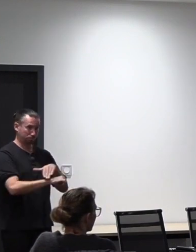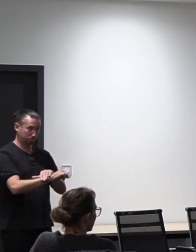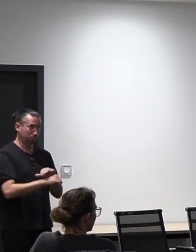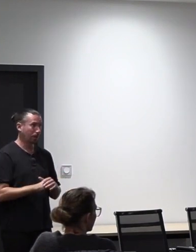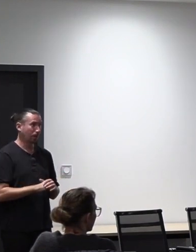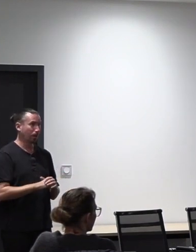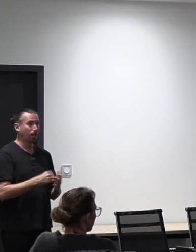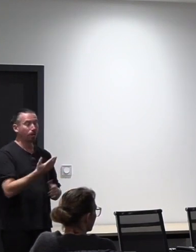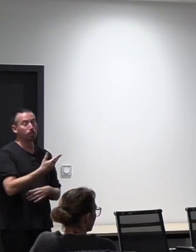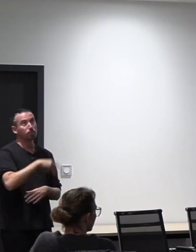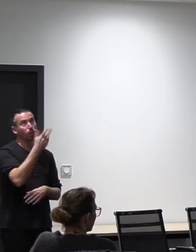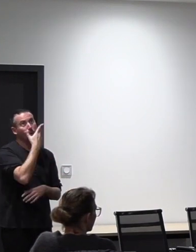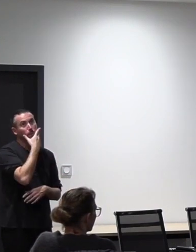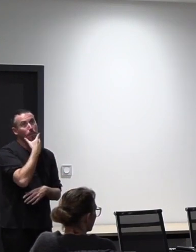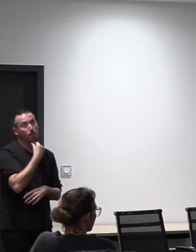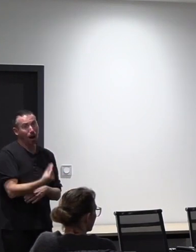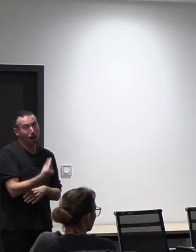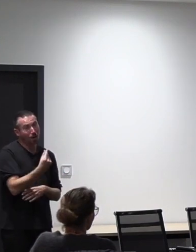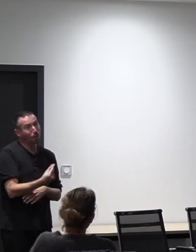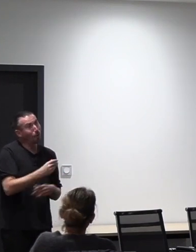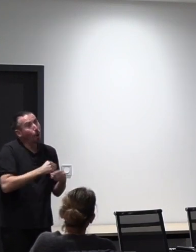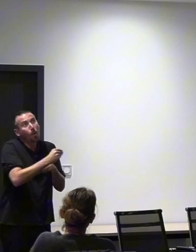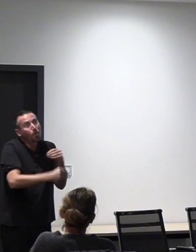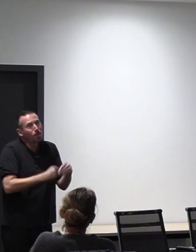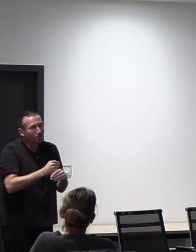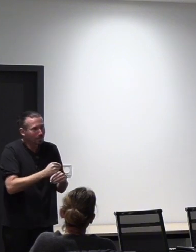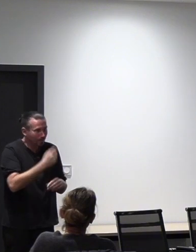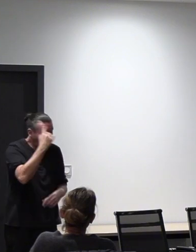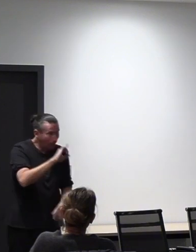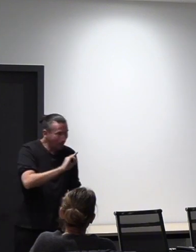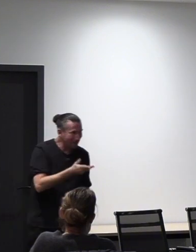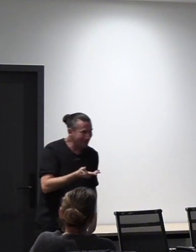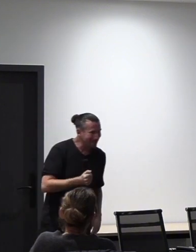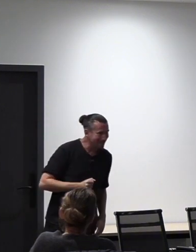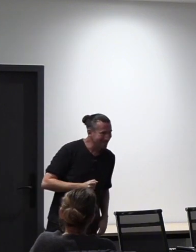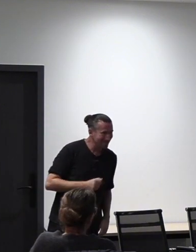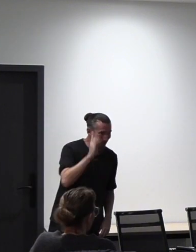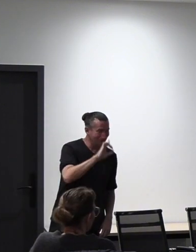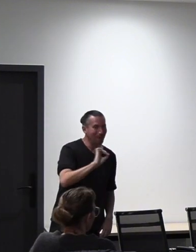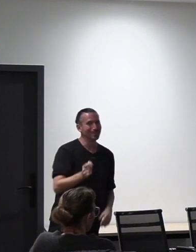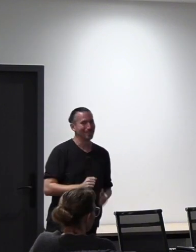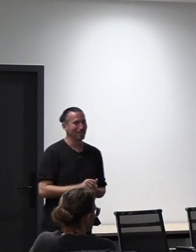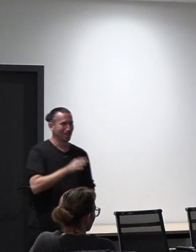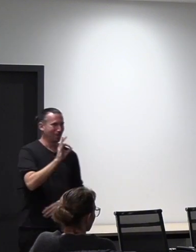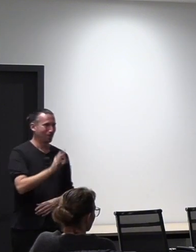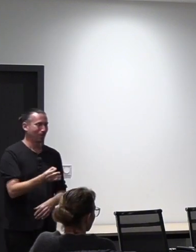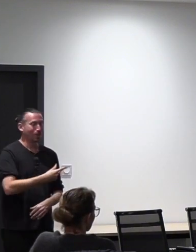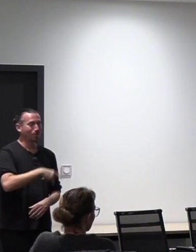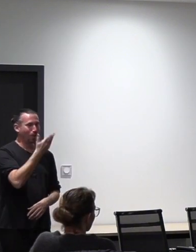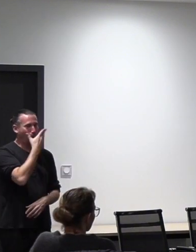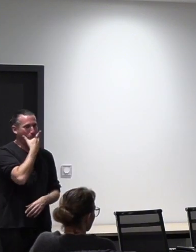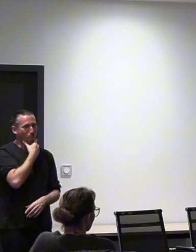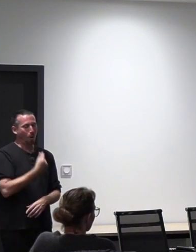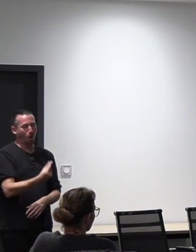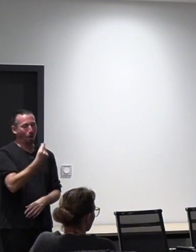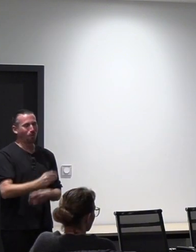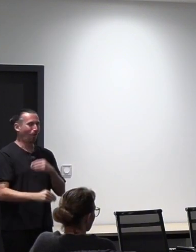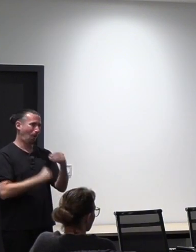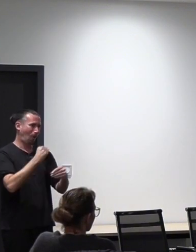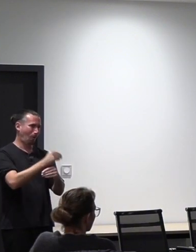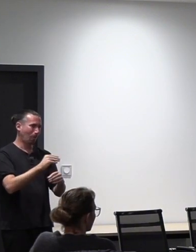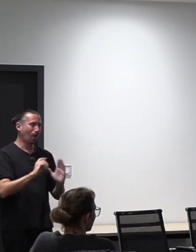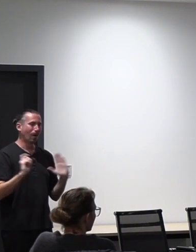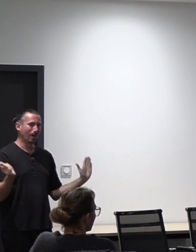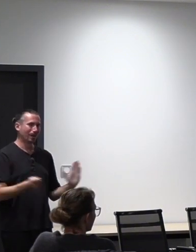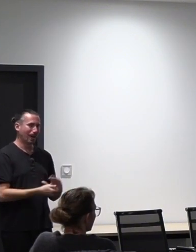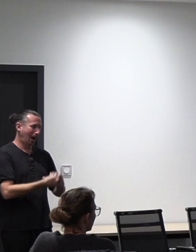monde. Vous avez l'air d'en douter. Merci. C'était le plus bel enfant du monde. Et quand nos amis qui venaient la voir n'étaient pas